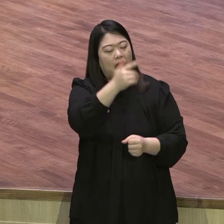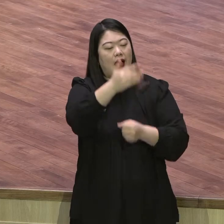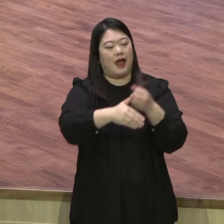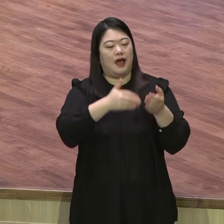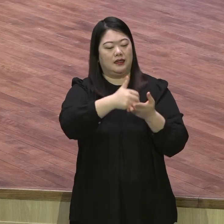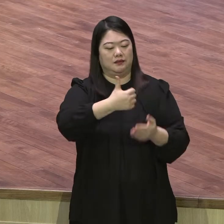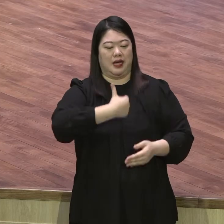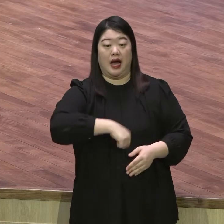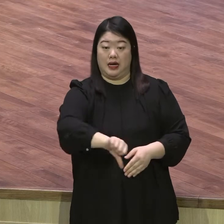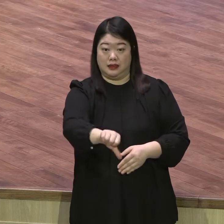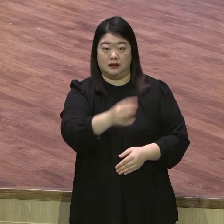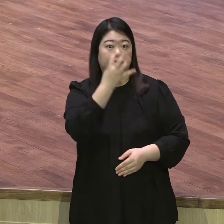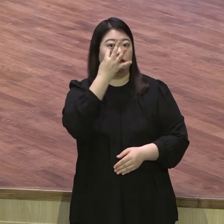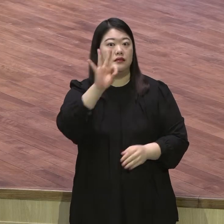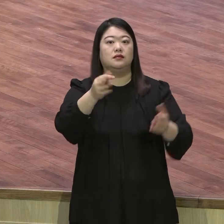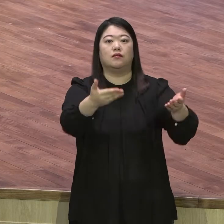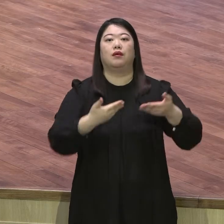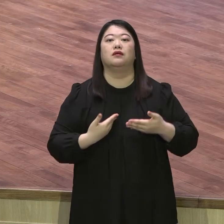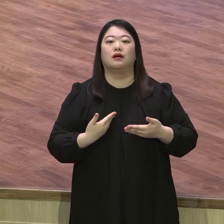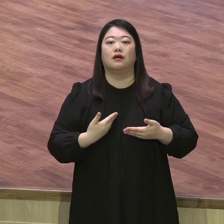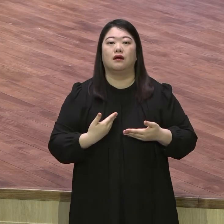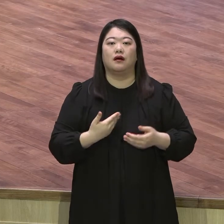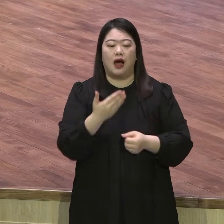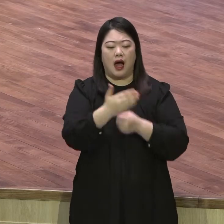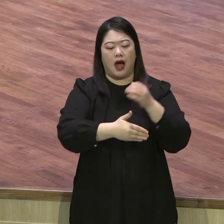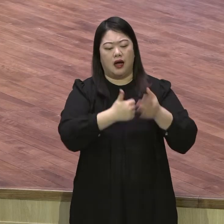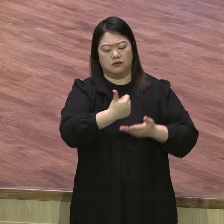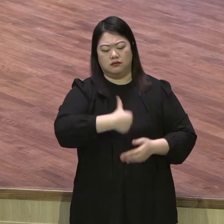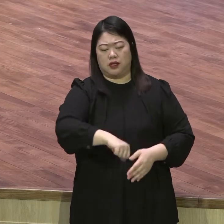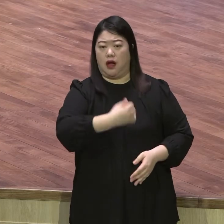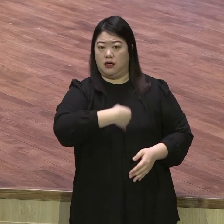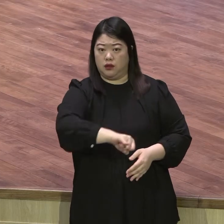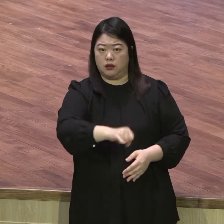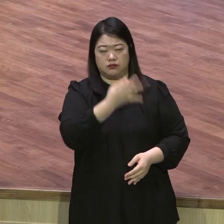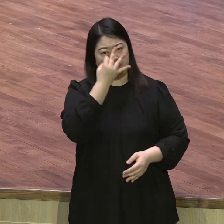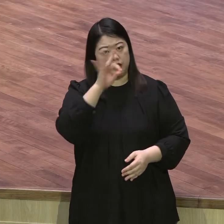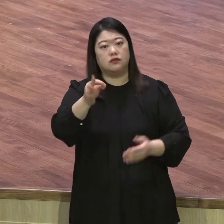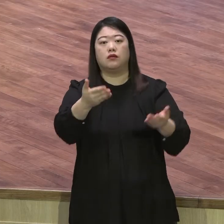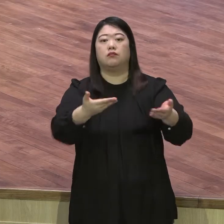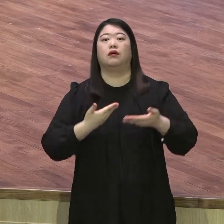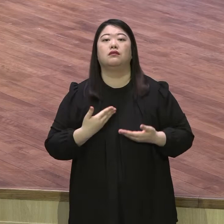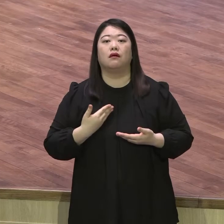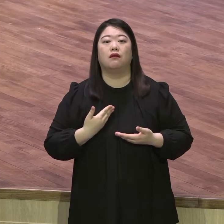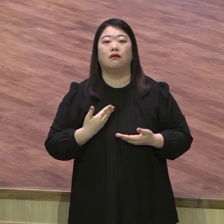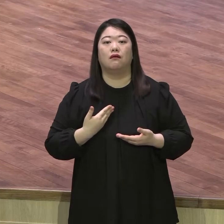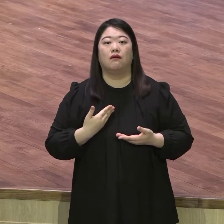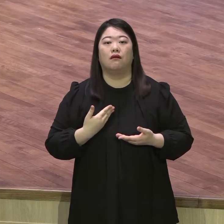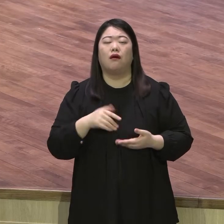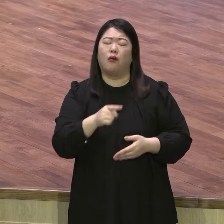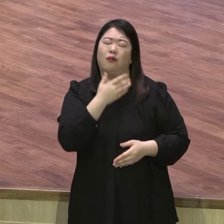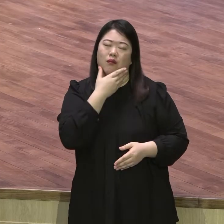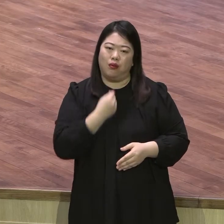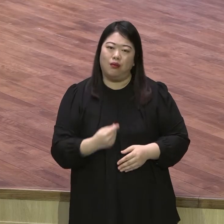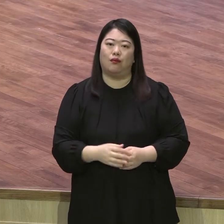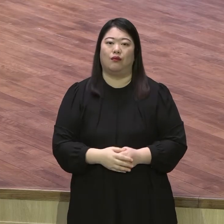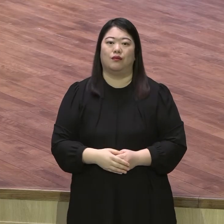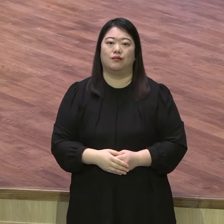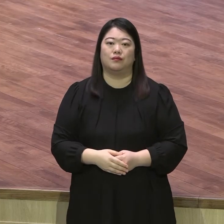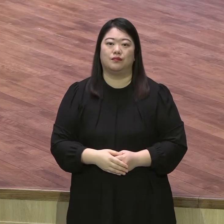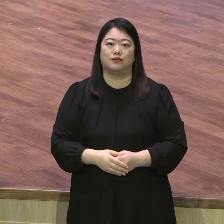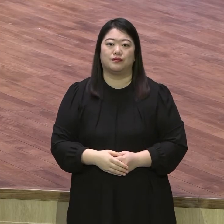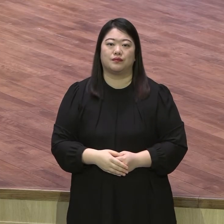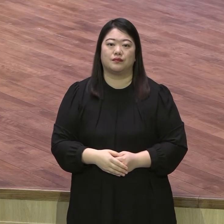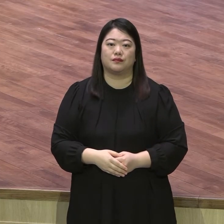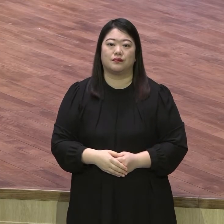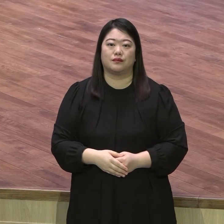그랬어요. 화평하게 하는 자는 하나님 아들의 일컬음을 받을 것이다 강조했어요. 일컬음을 받는다,